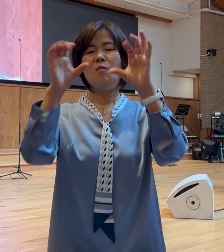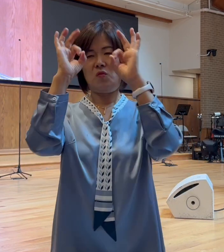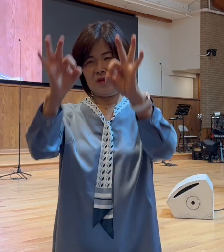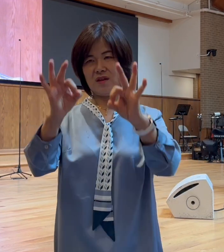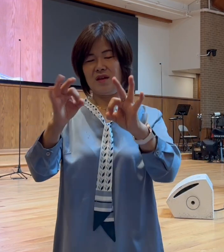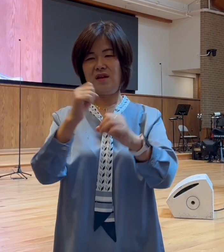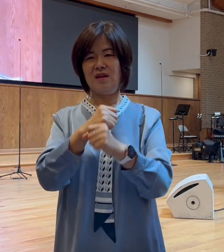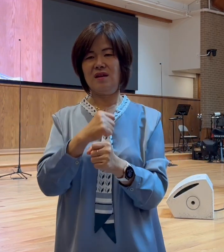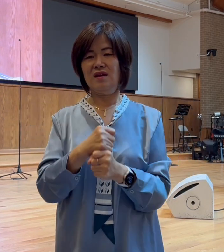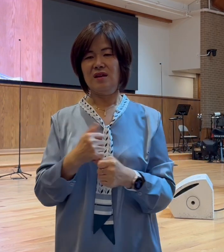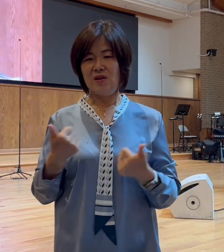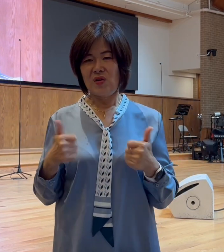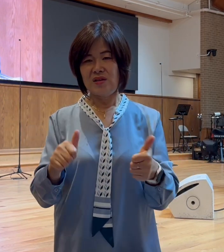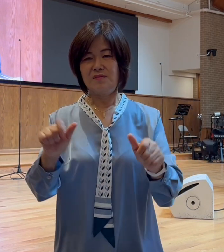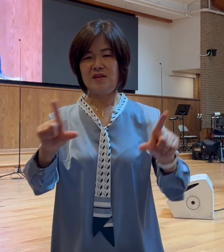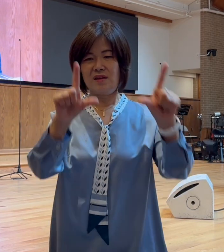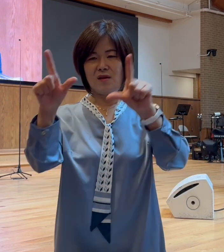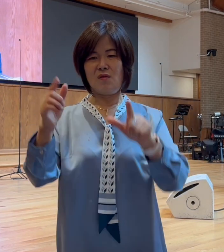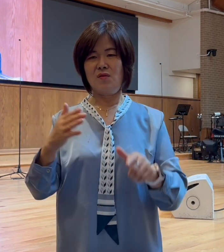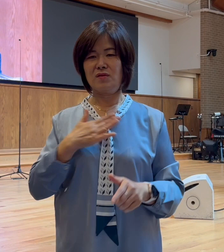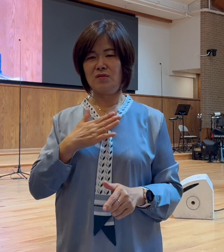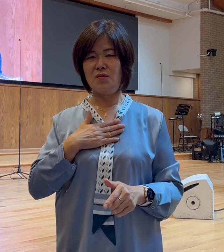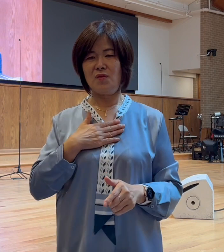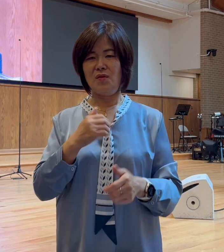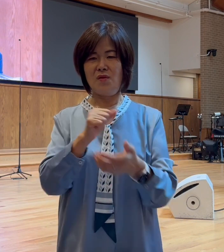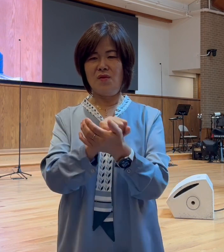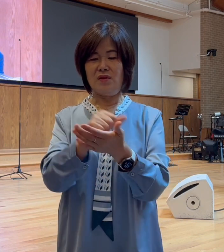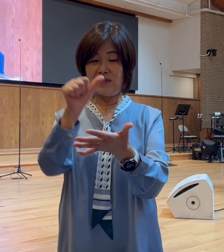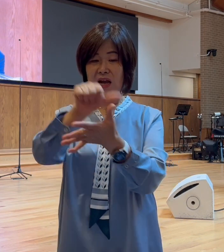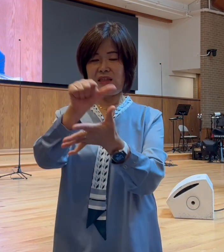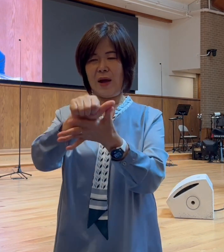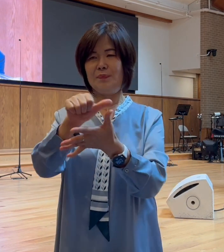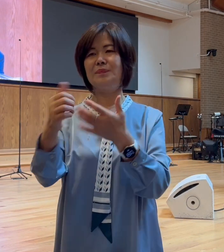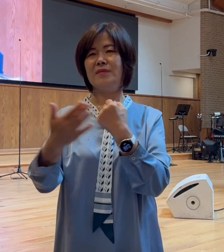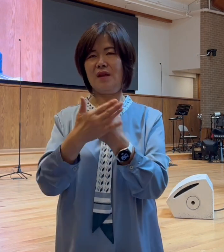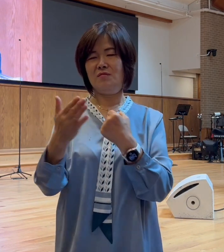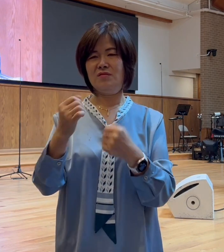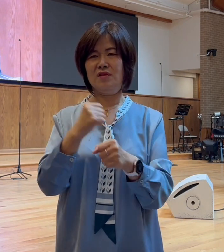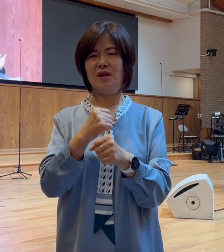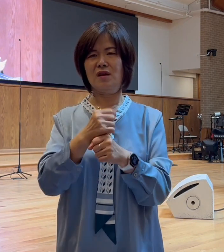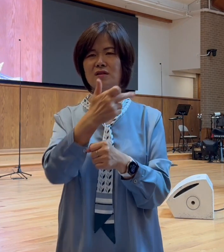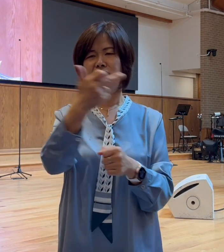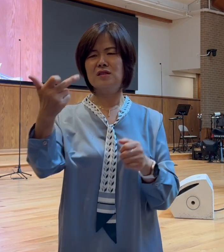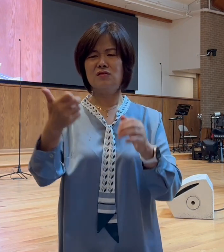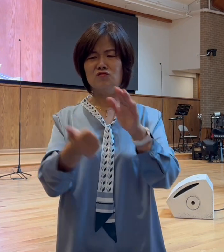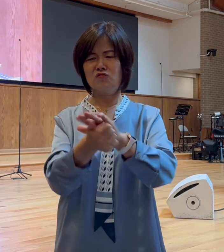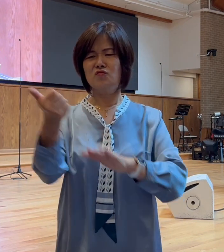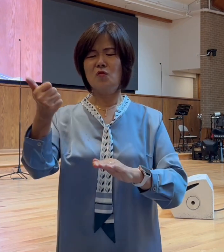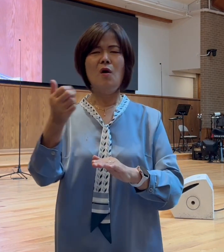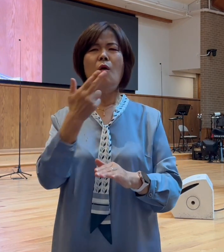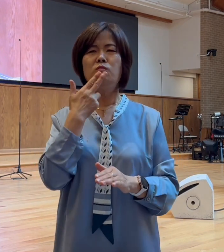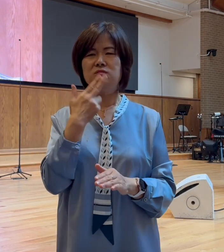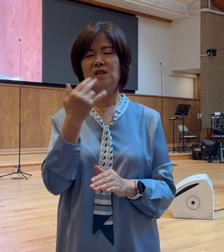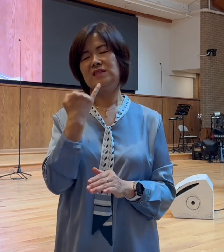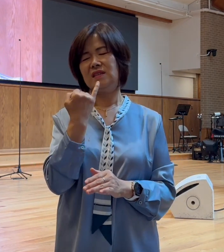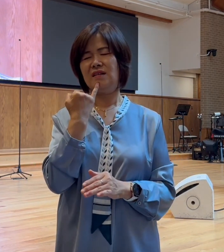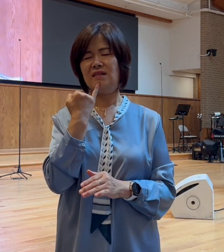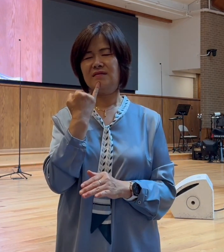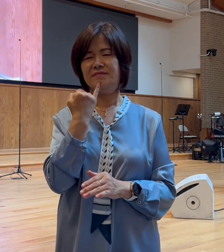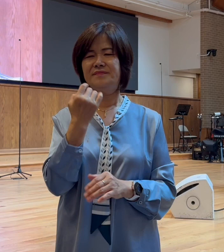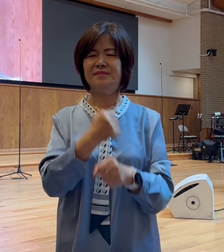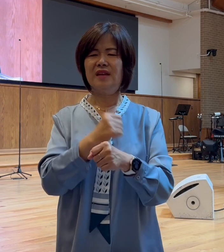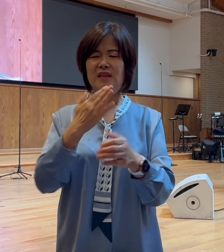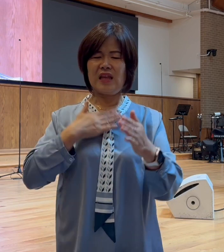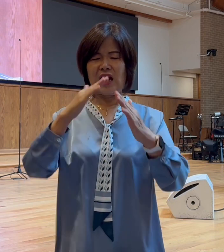뭐 이 정도였고, 저도 이남이녀의 장남이니까 큰 꿈 꾸지 말고 그냥